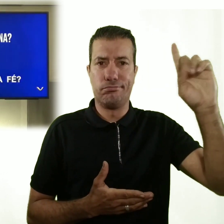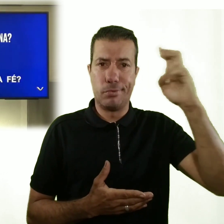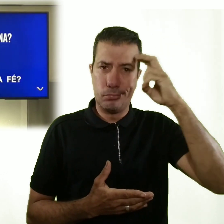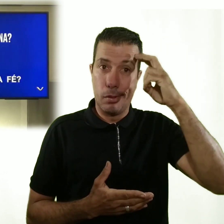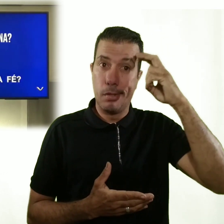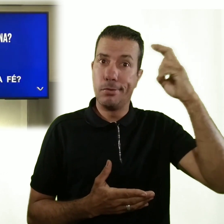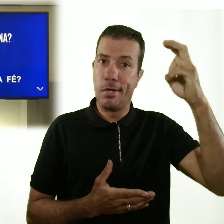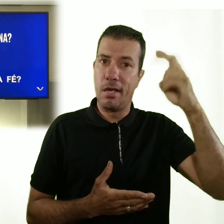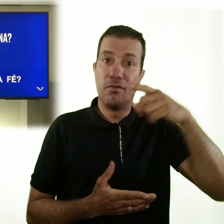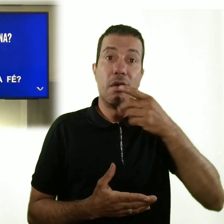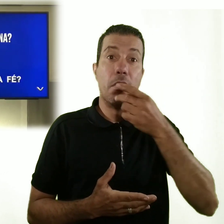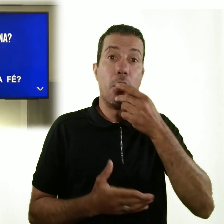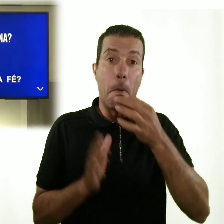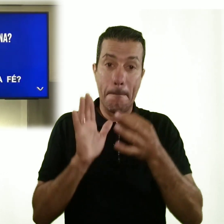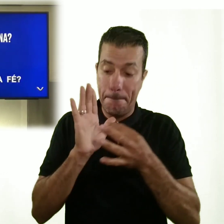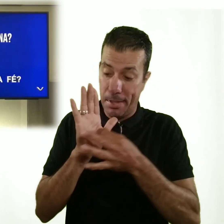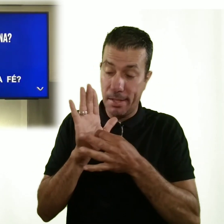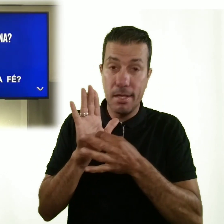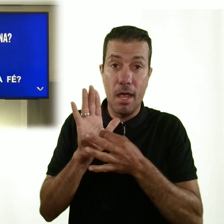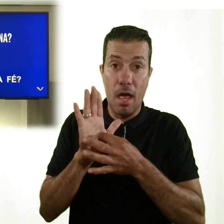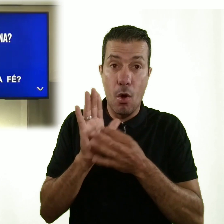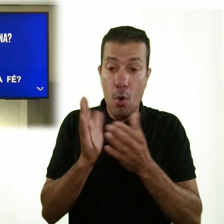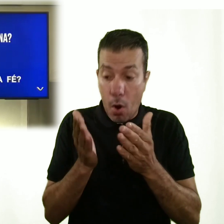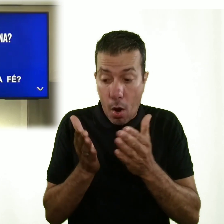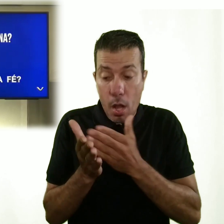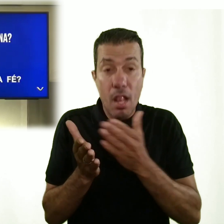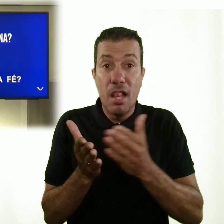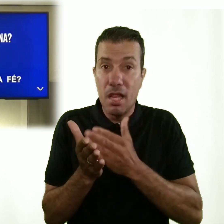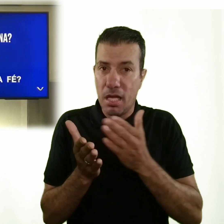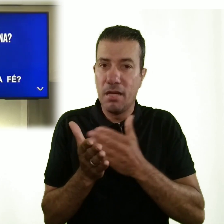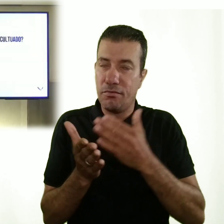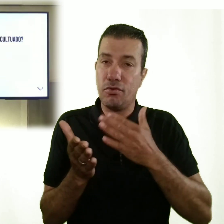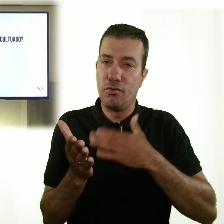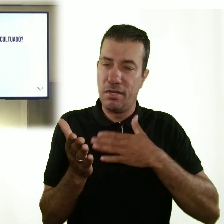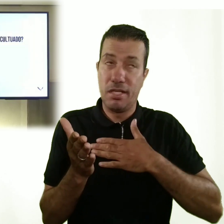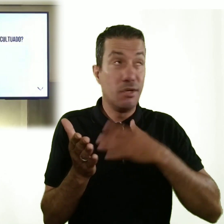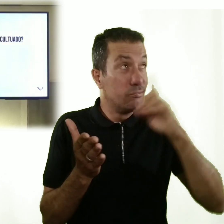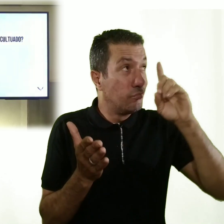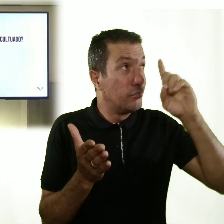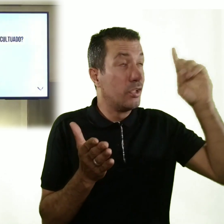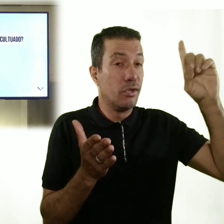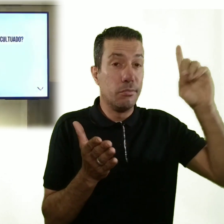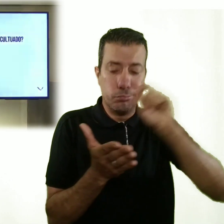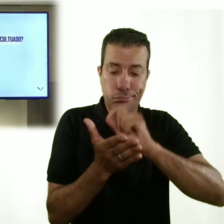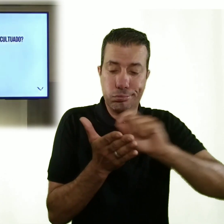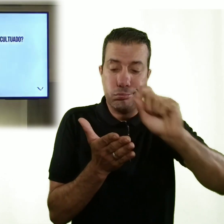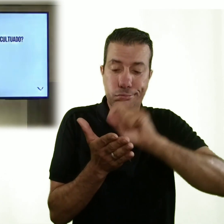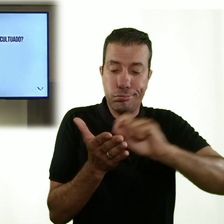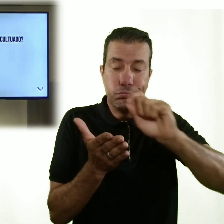uma dica de qual livro eu, Deus, mandei escrever.